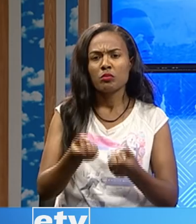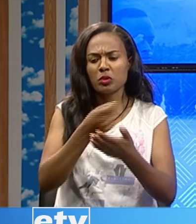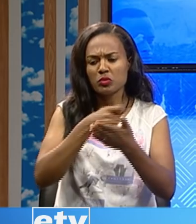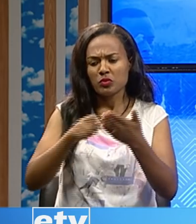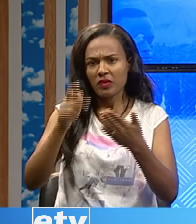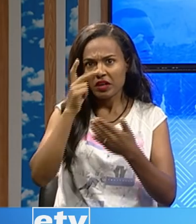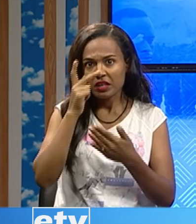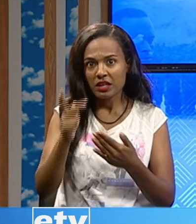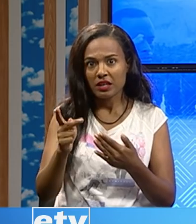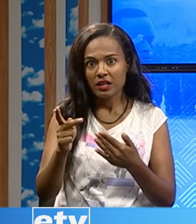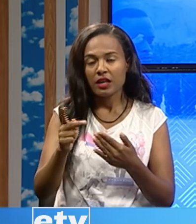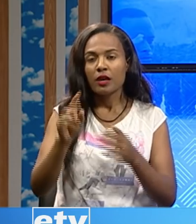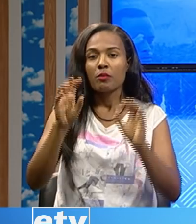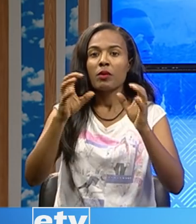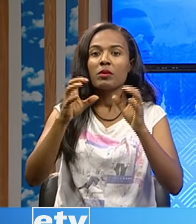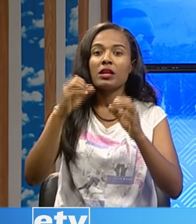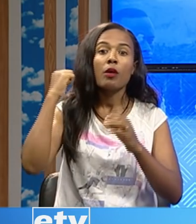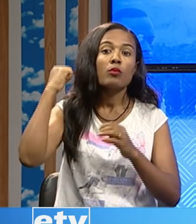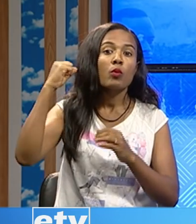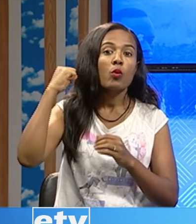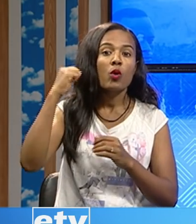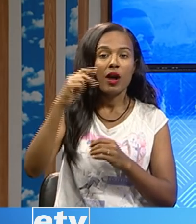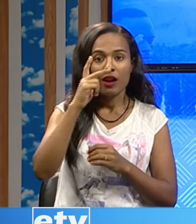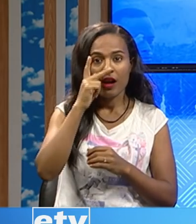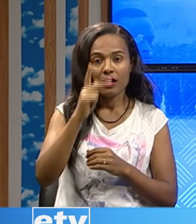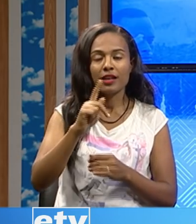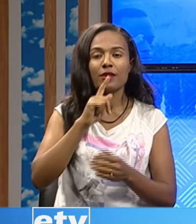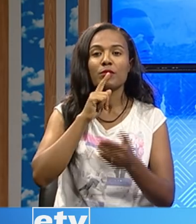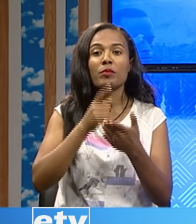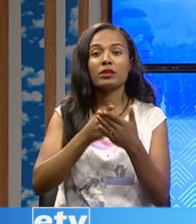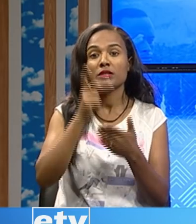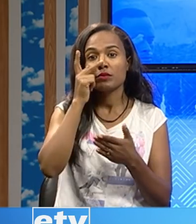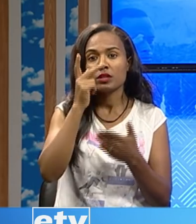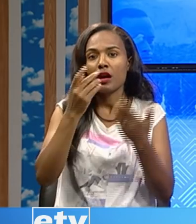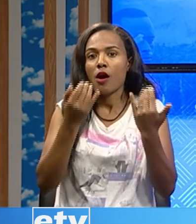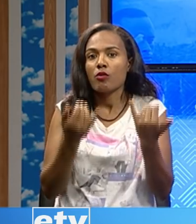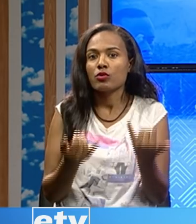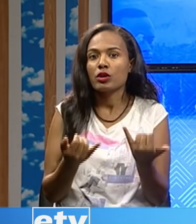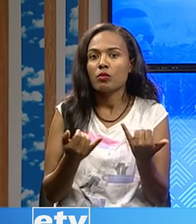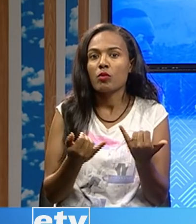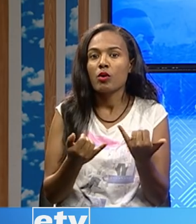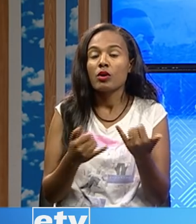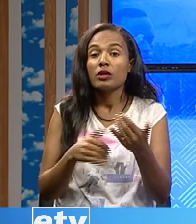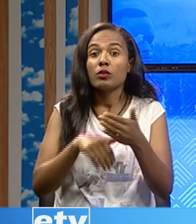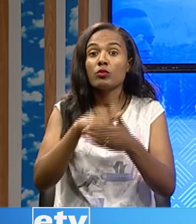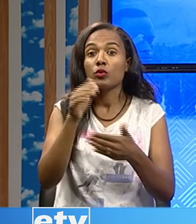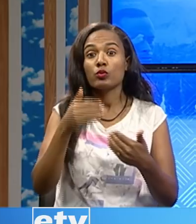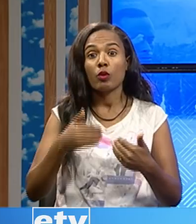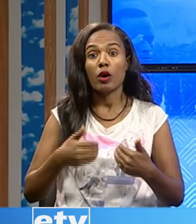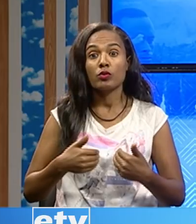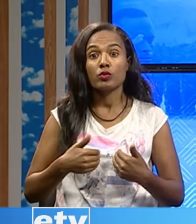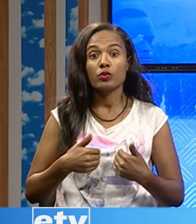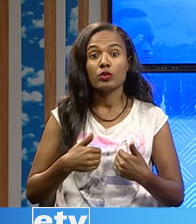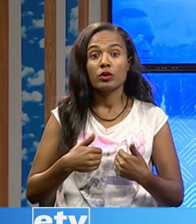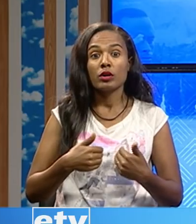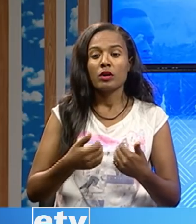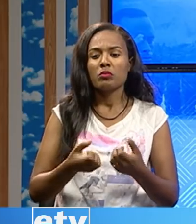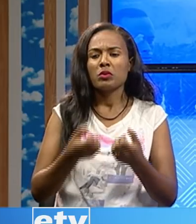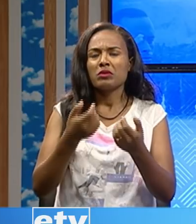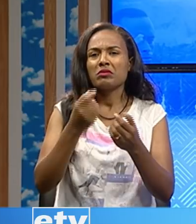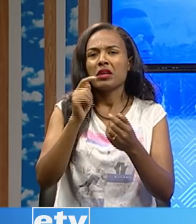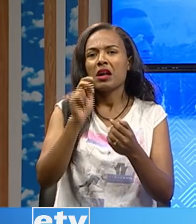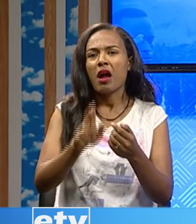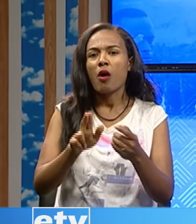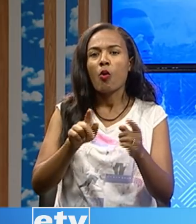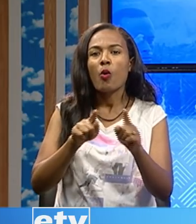አየን በሚዲያ ፕሮፓጋንዳ አየን በመረጃ መስጠት አየን አሁን ደግሞ ህይወትን በመከፈል አየነው ተራ ኮሚትመንት አይደለም